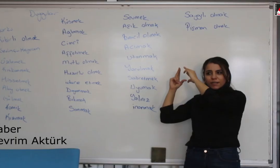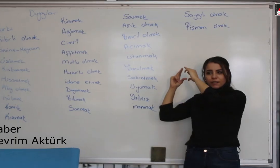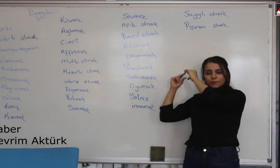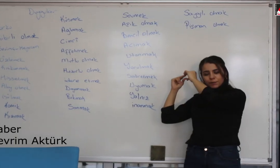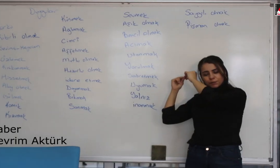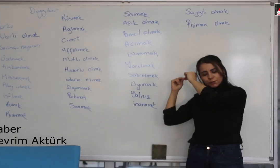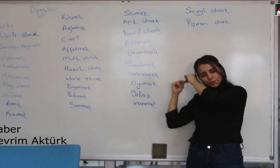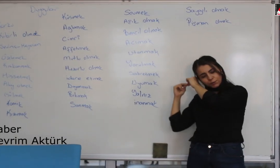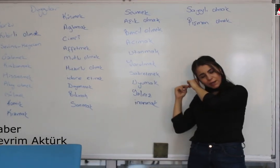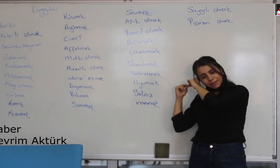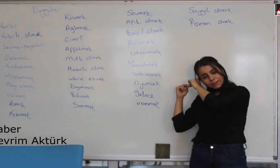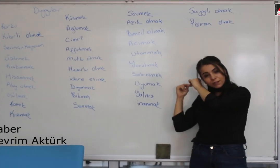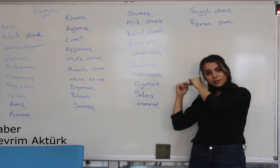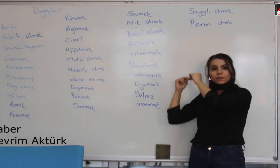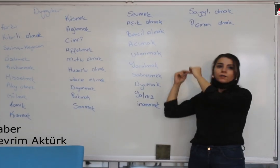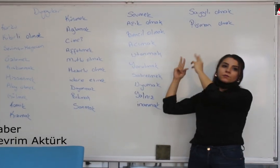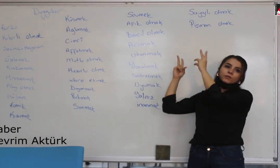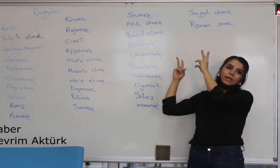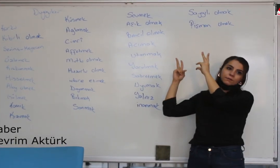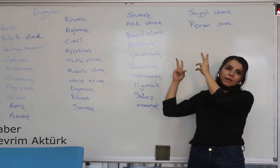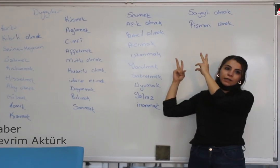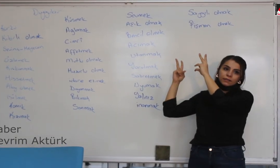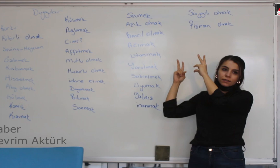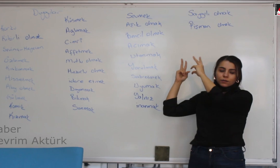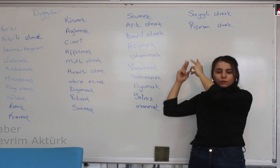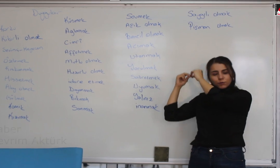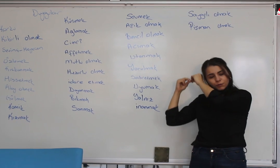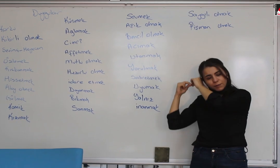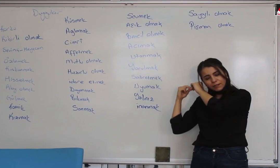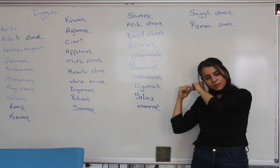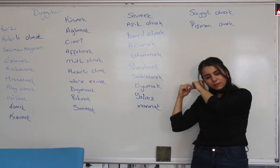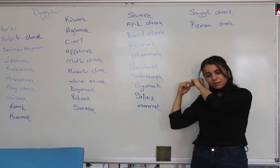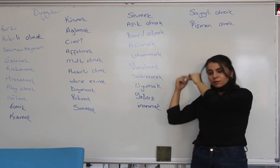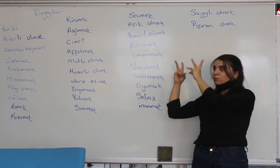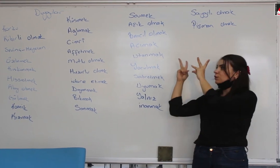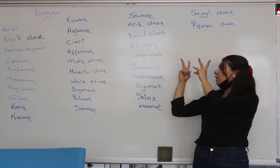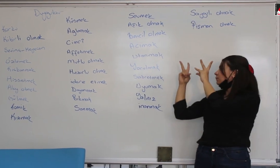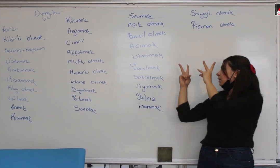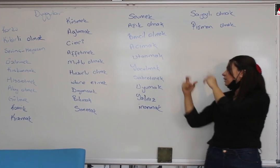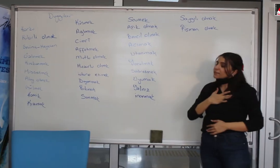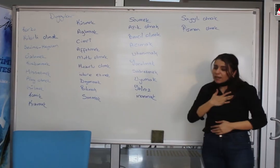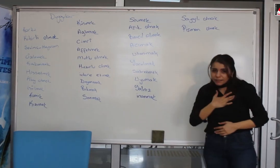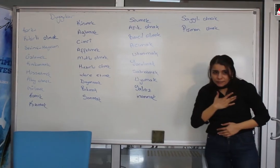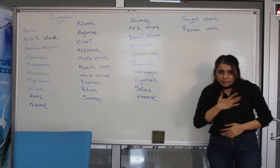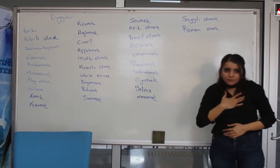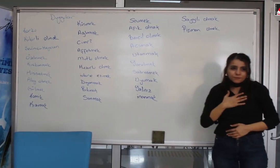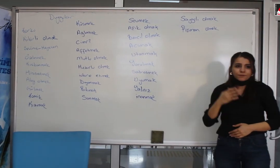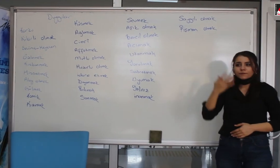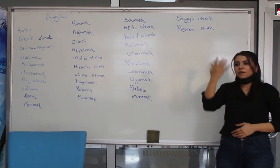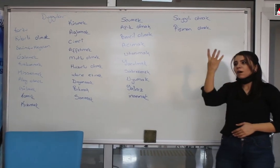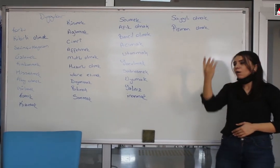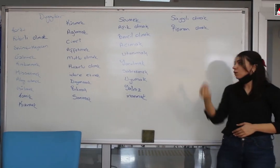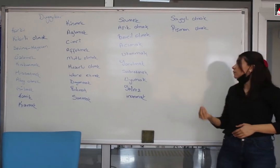Gözler kapanıyor. Uyumak, uyanmak. Uyumak, uyanmak. Saygılı